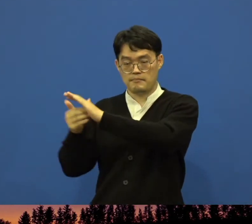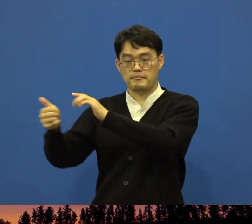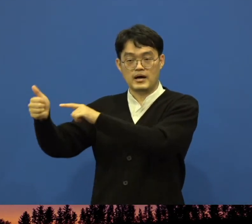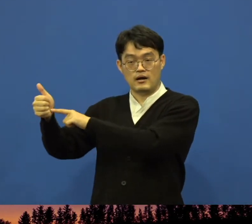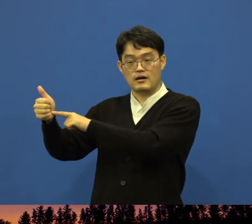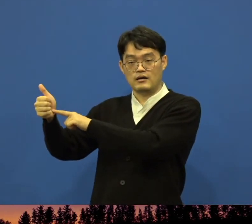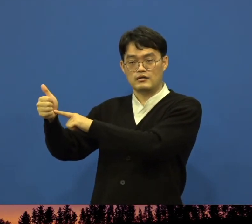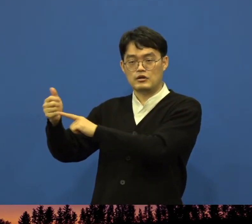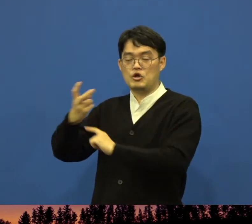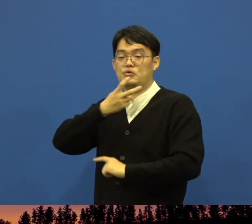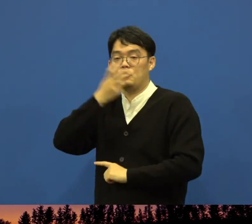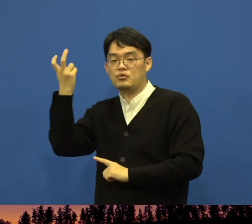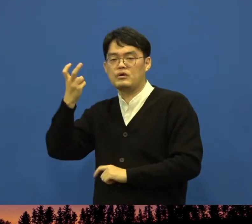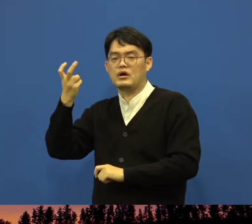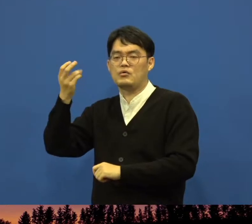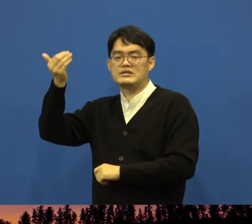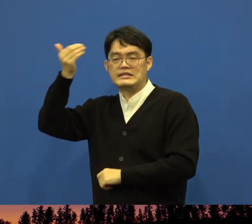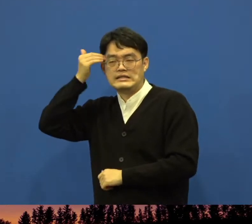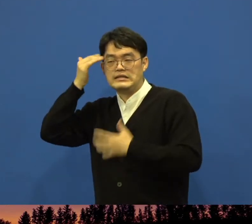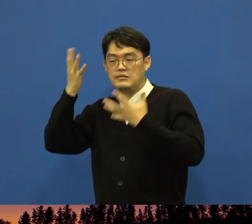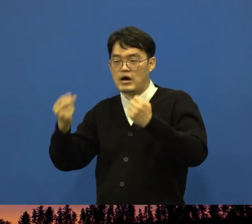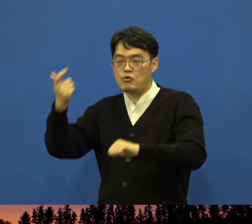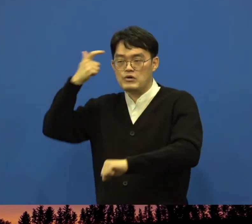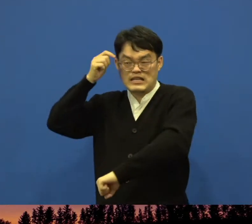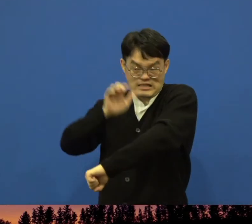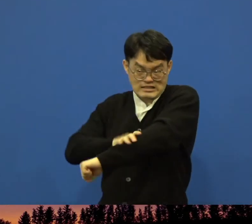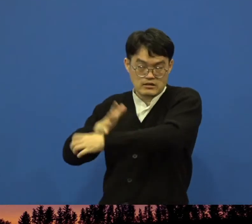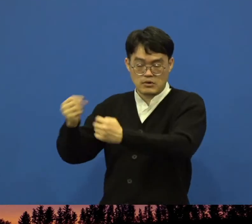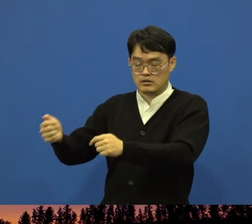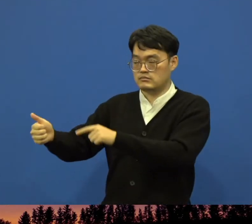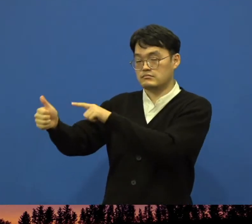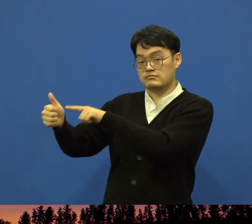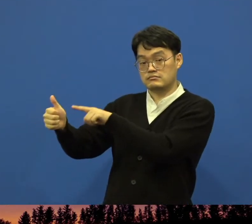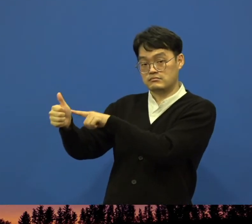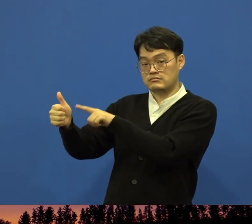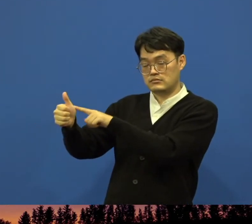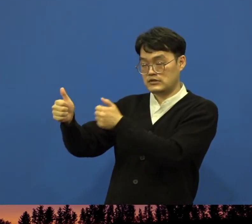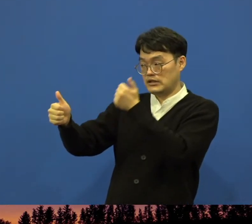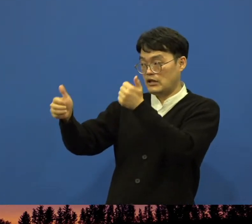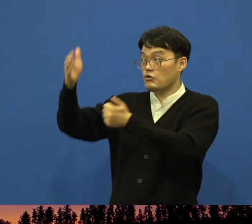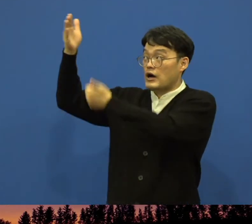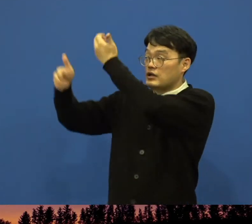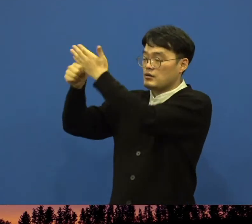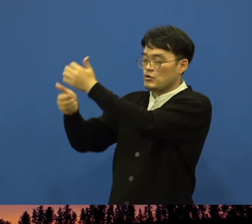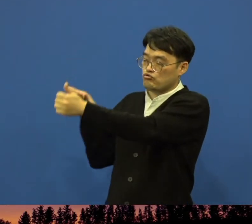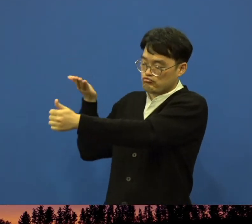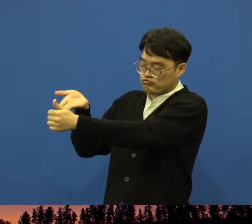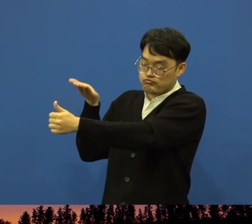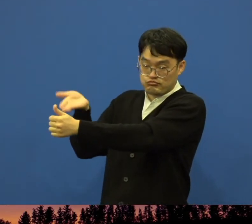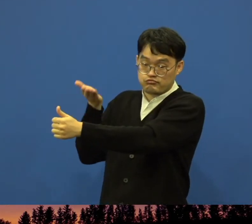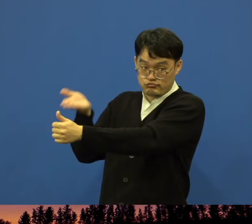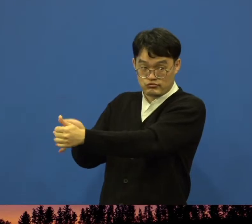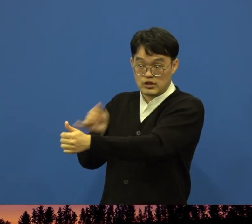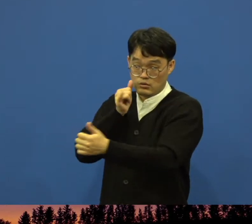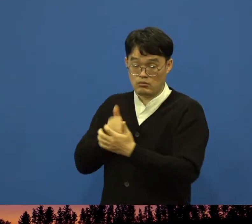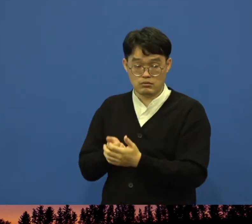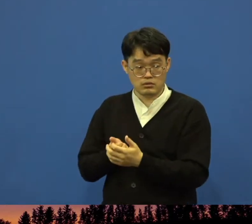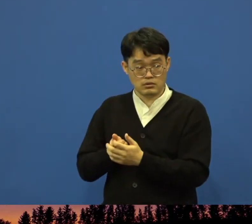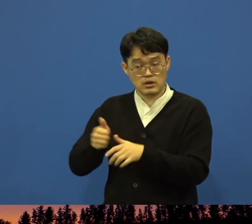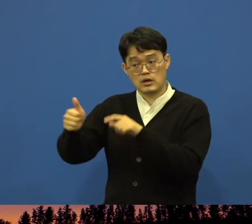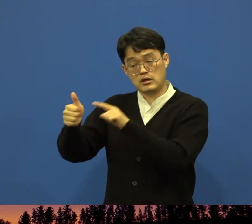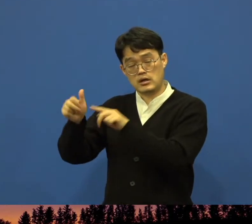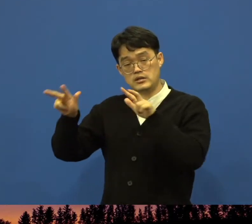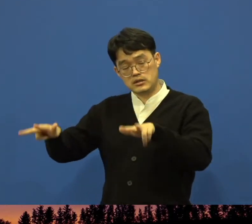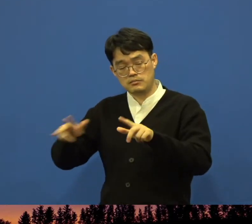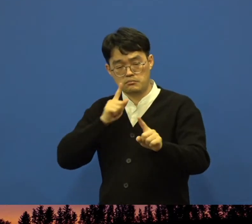지식이 많고 이렇게 지성을 쌓은 사람이라는 말이죠. 하나님이 또 지혜를 주셨고. 근데 솔로몬이 지금 무슨